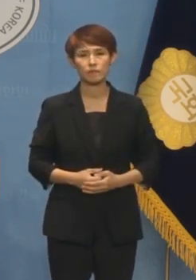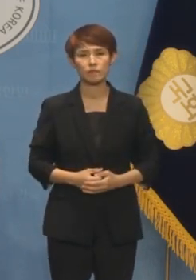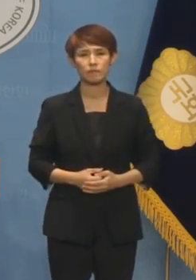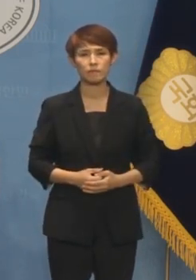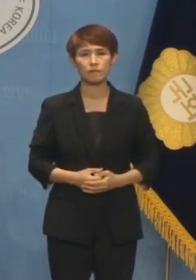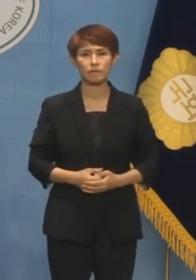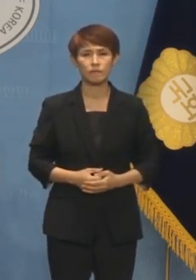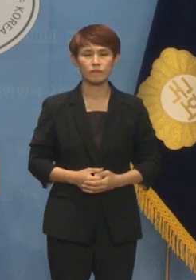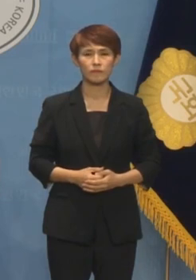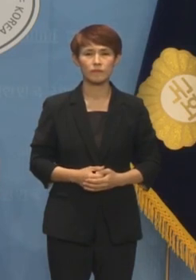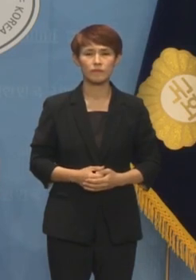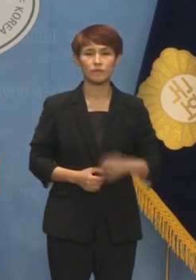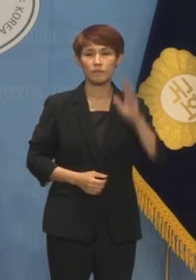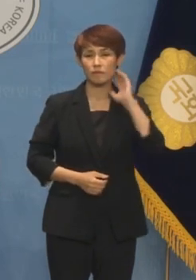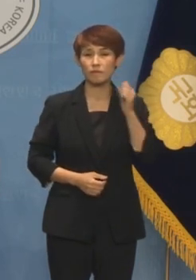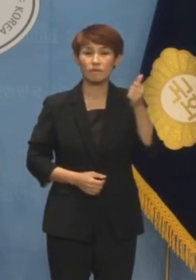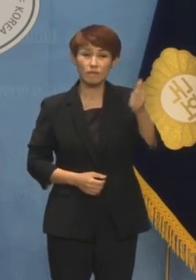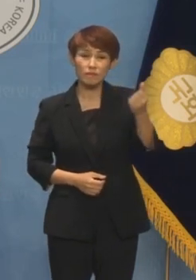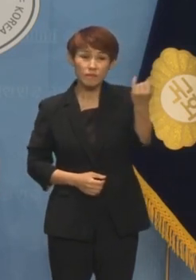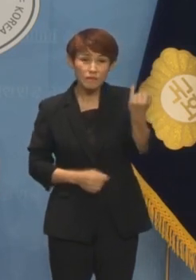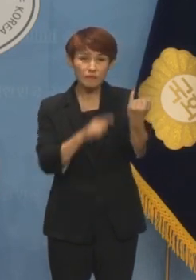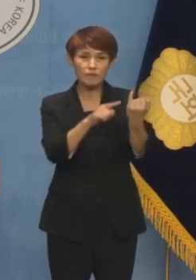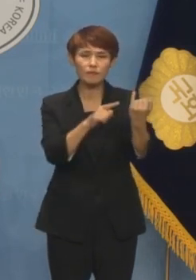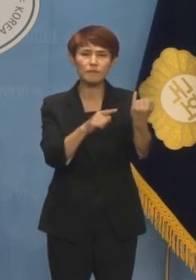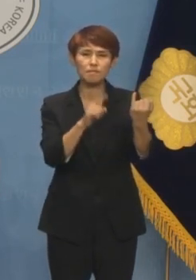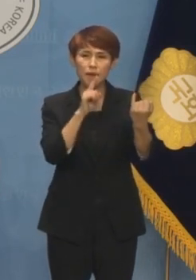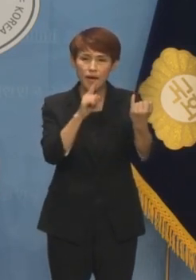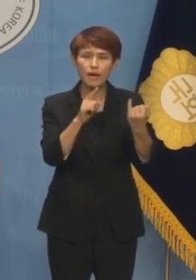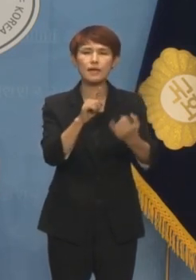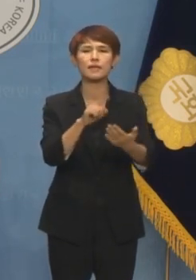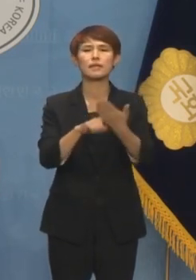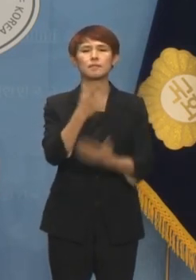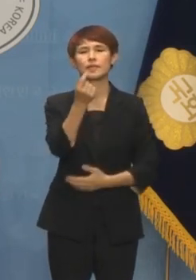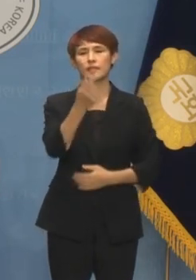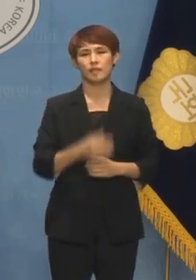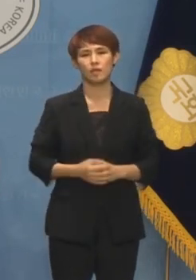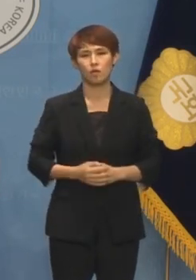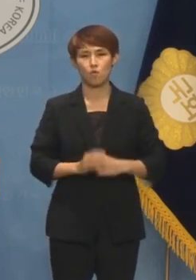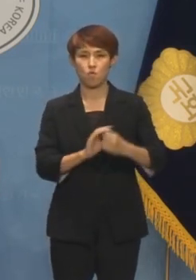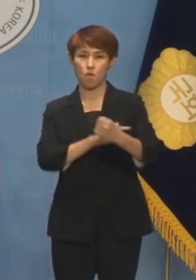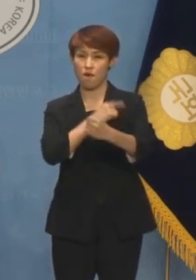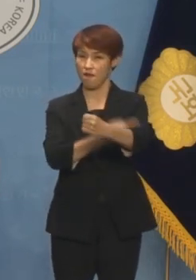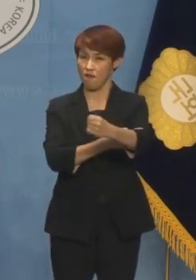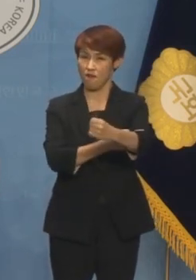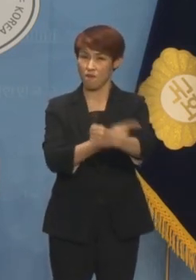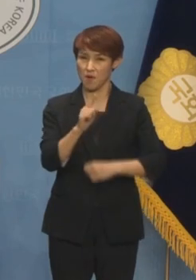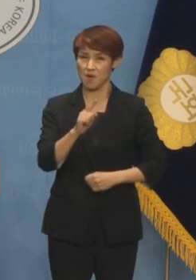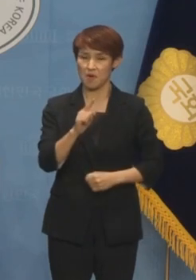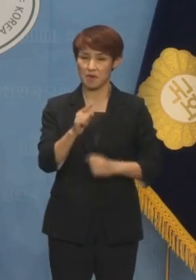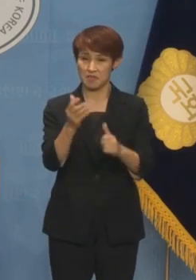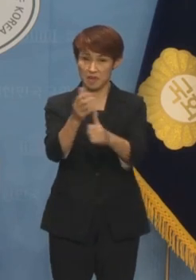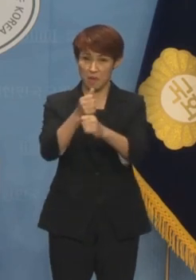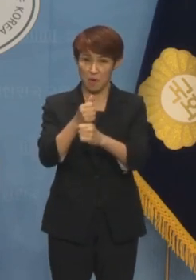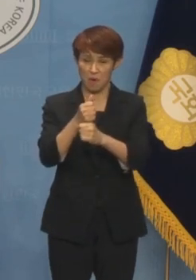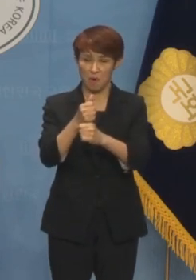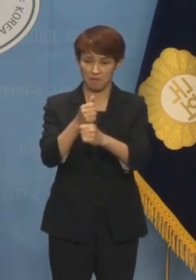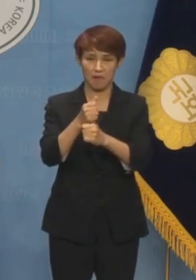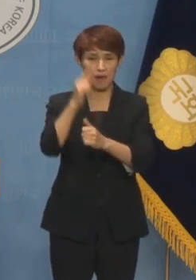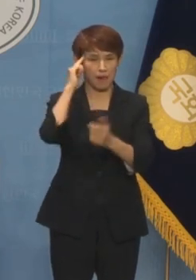되면 김건희 예사의 예언이 현실이 된 것 같습니다. 권력이라는 게 잡으면 우리가 안